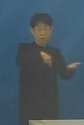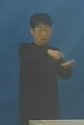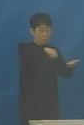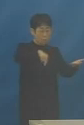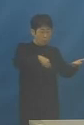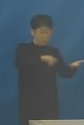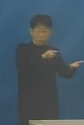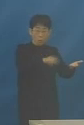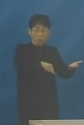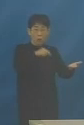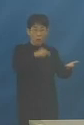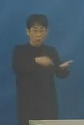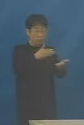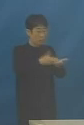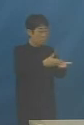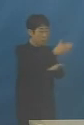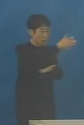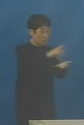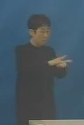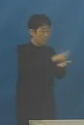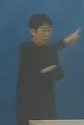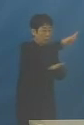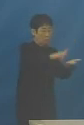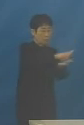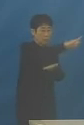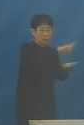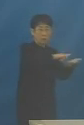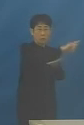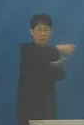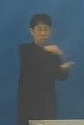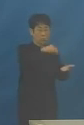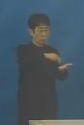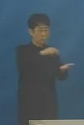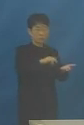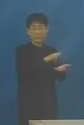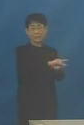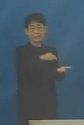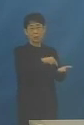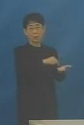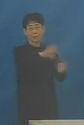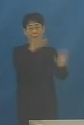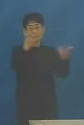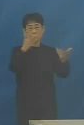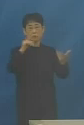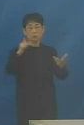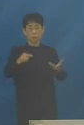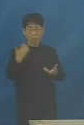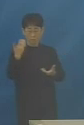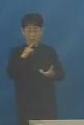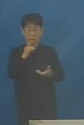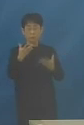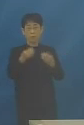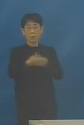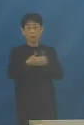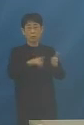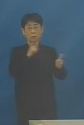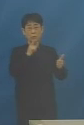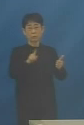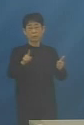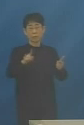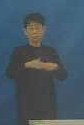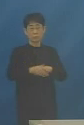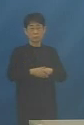こんななく好み放棄地については担保してきているということでありこの基地の性格というふうに